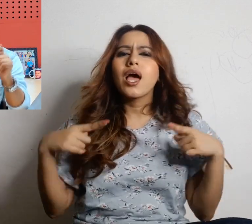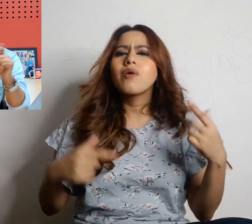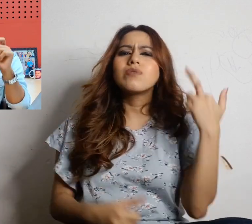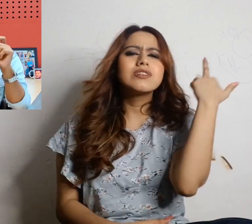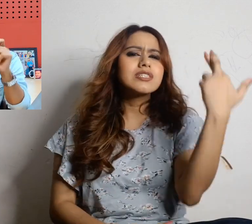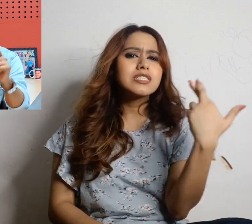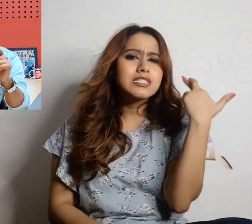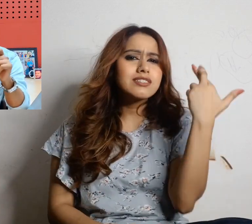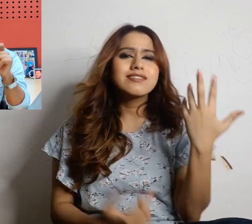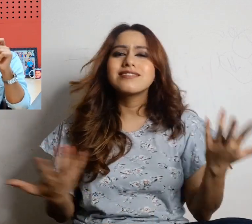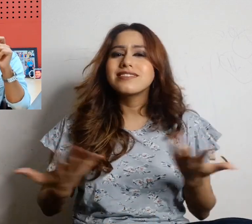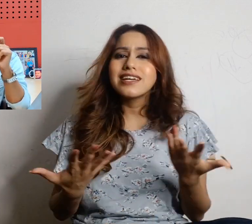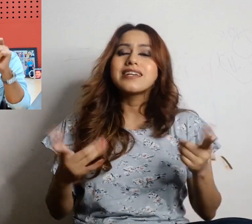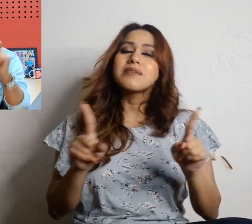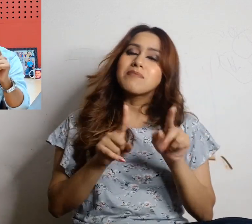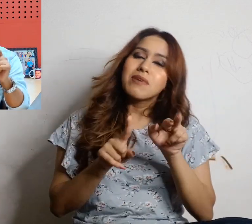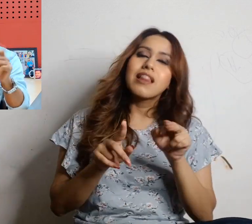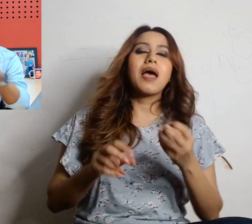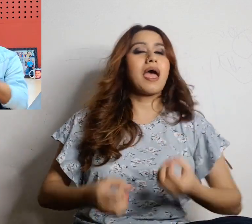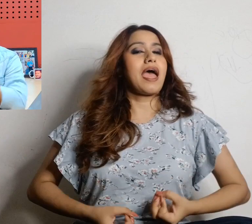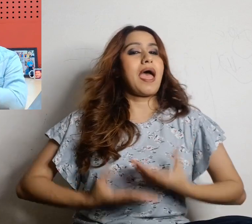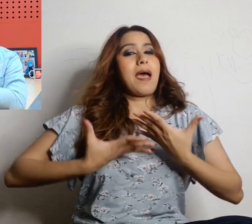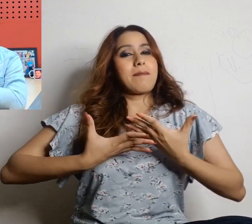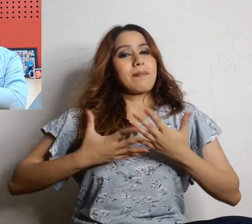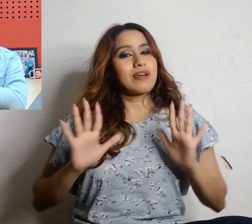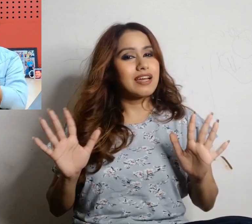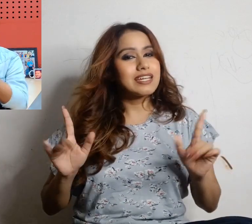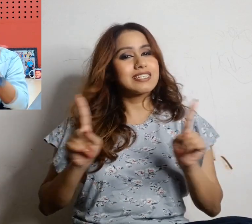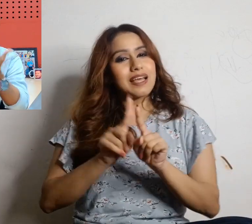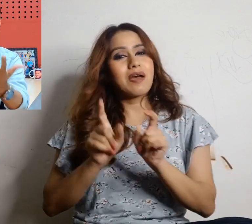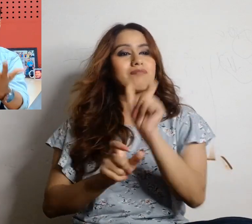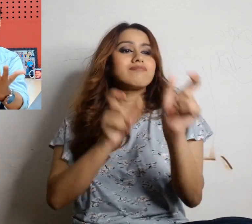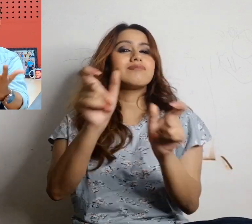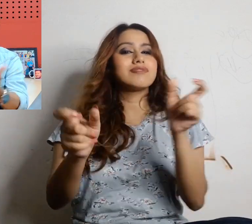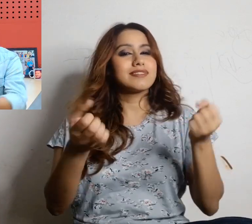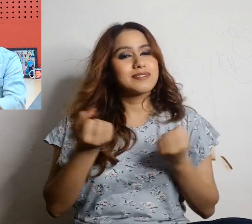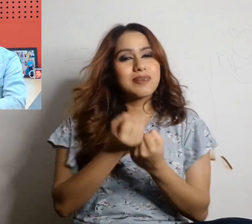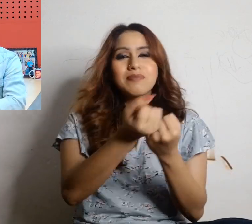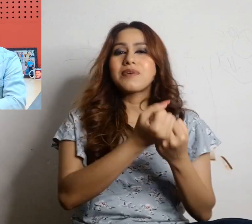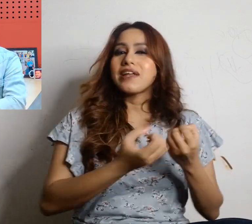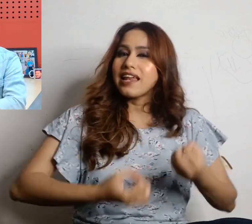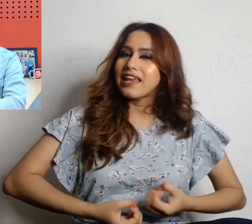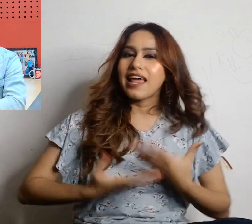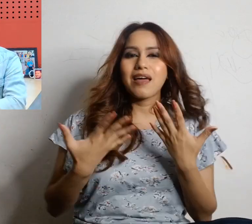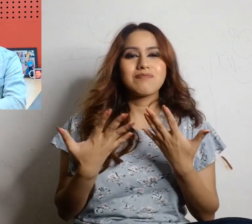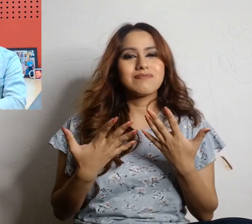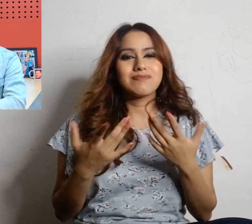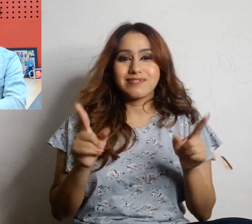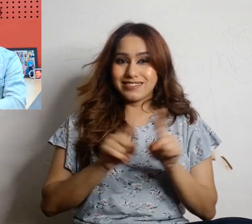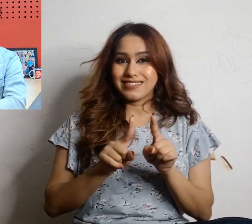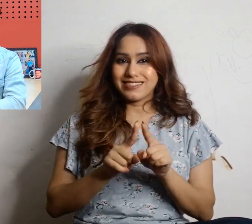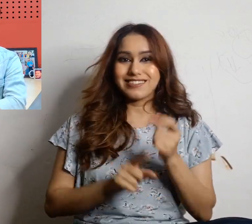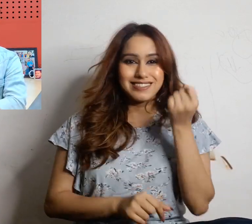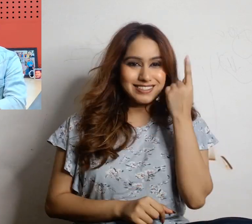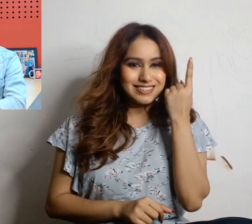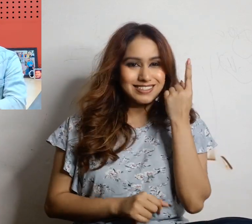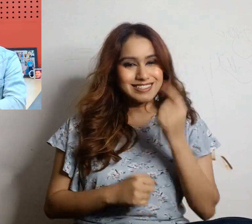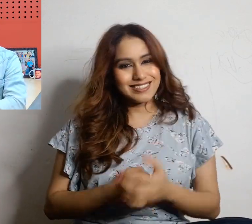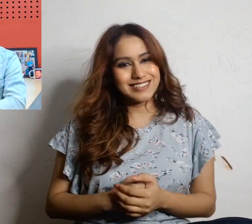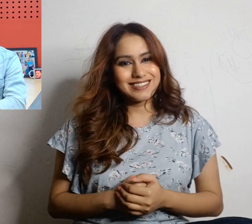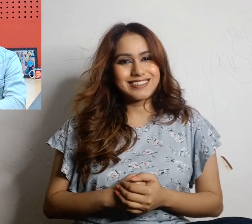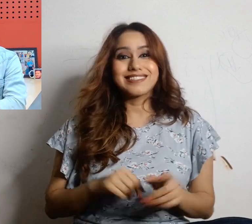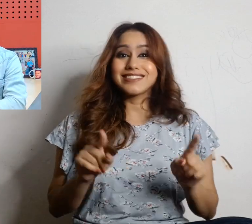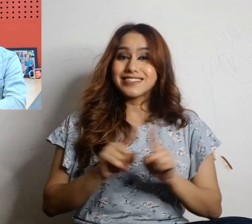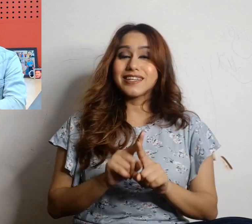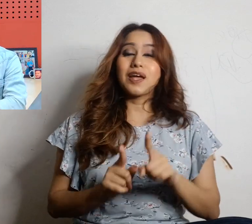का मकसद, पर्पस सिर्फ और सिर्फ यही है कि आप खुश रहें और दूसरों को खुश रखें। एक बार फिर से कहूंगा, ऊपर वाले